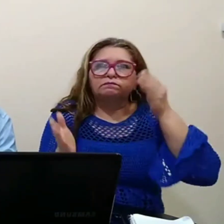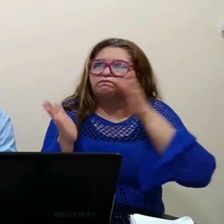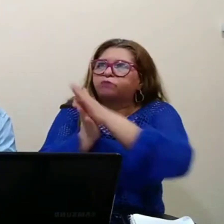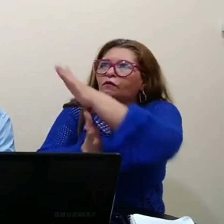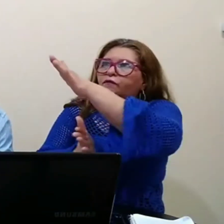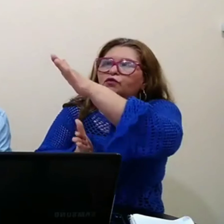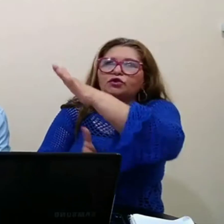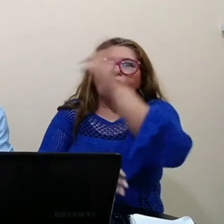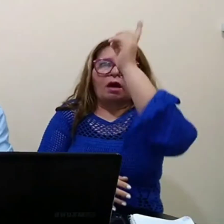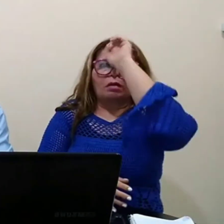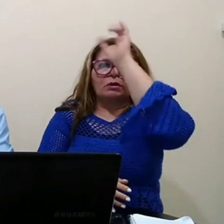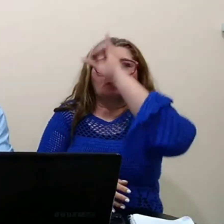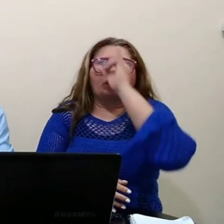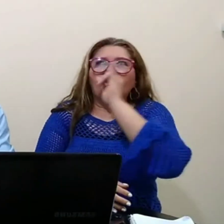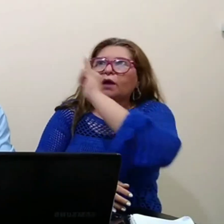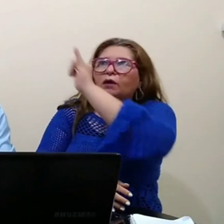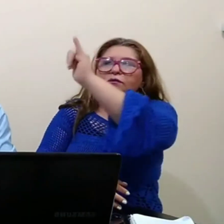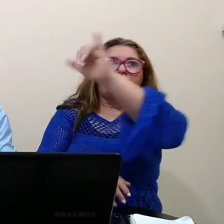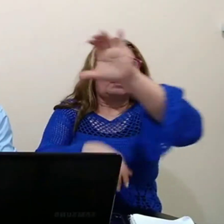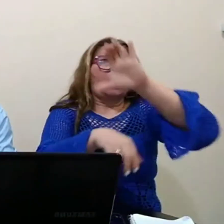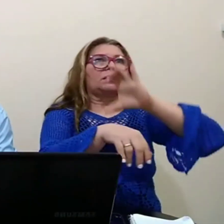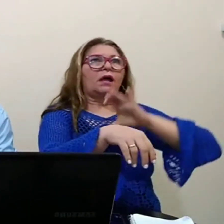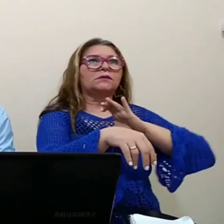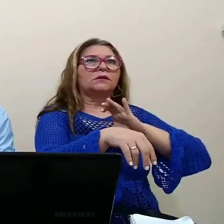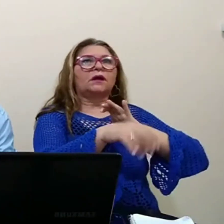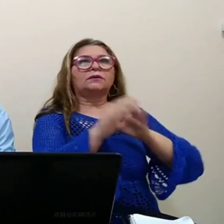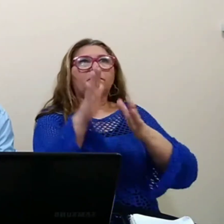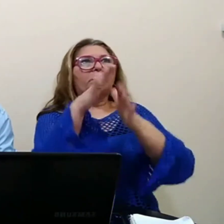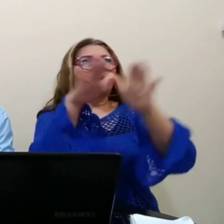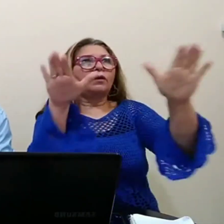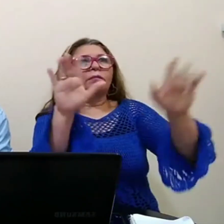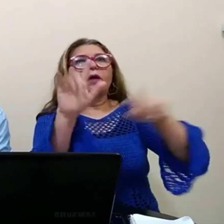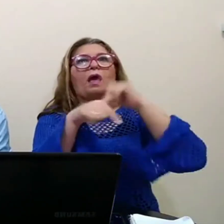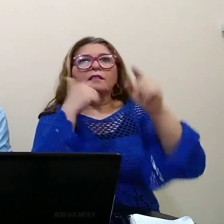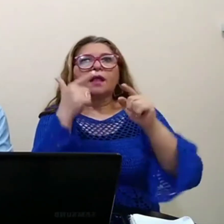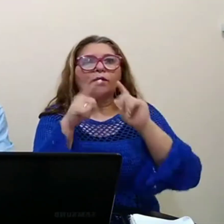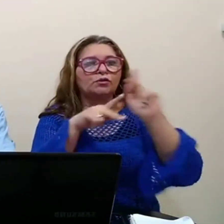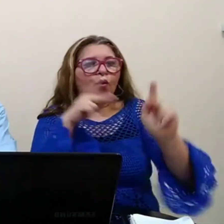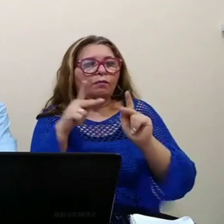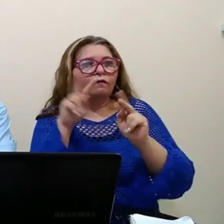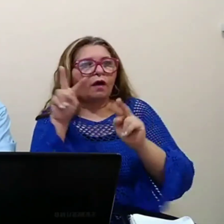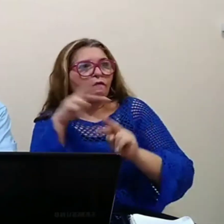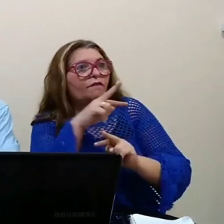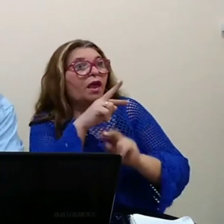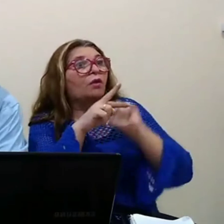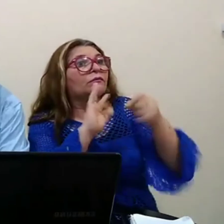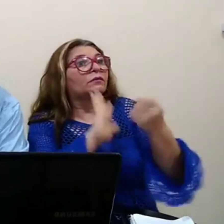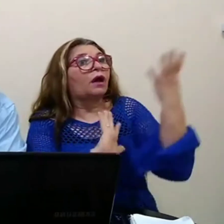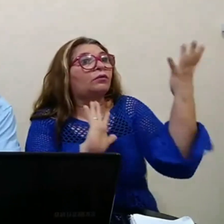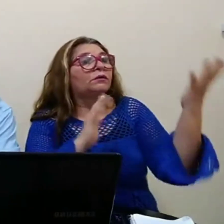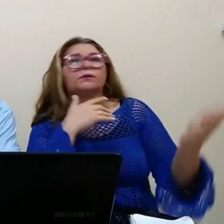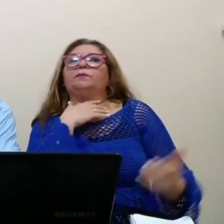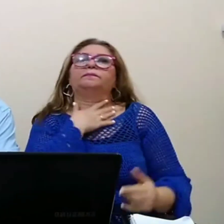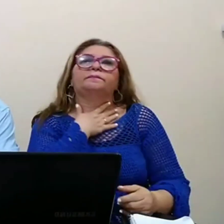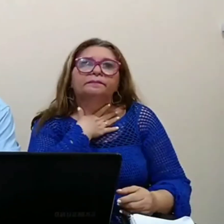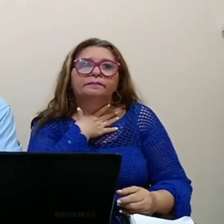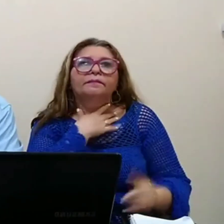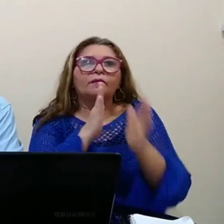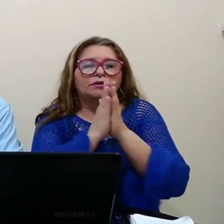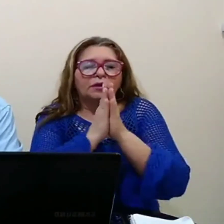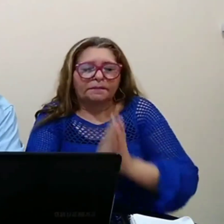o anunciaram na cidade e pelo campo. Então saiu o povo para ver o que sucedera.